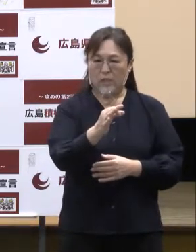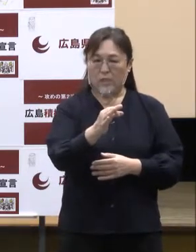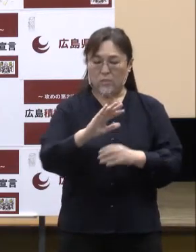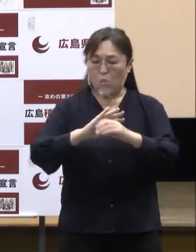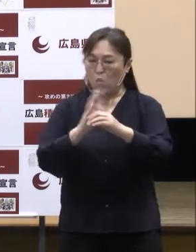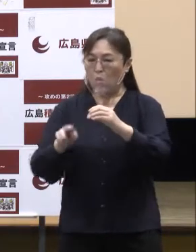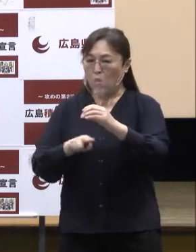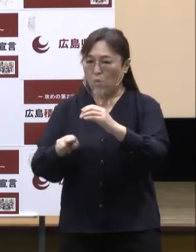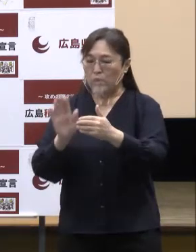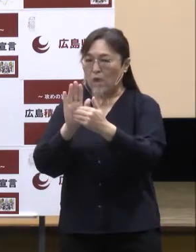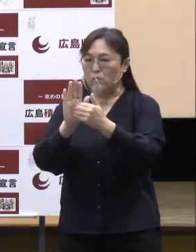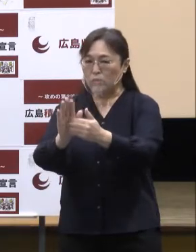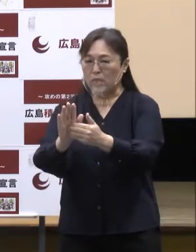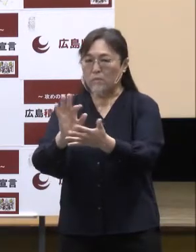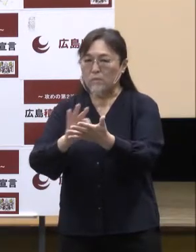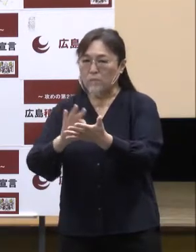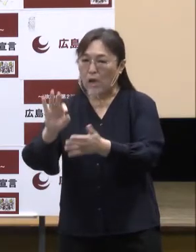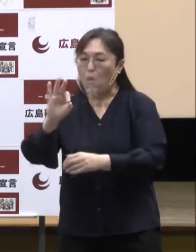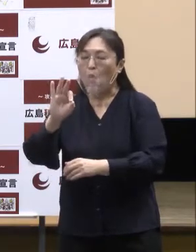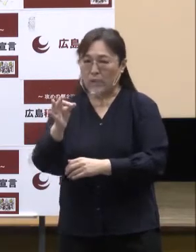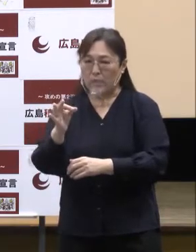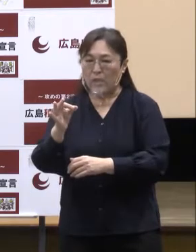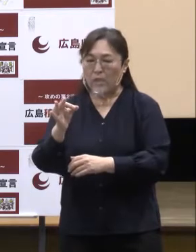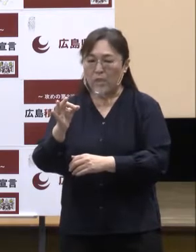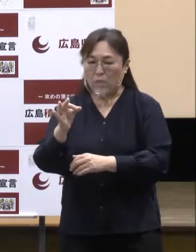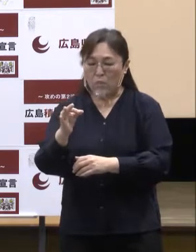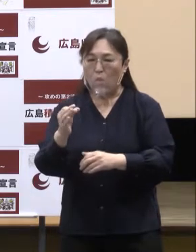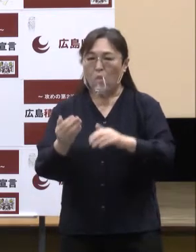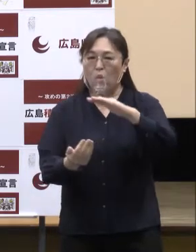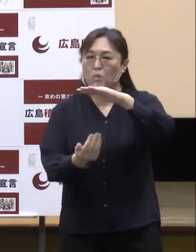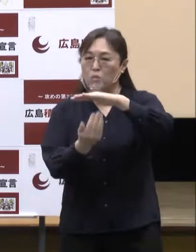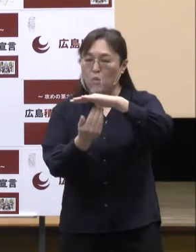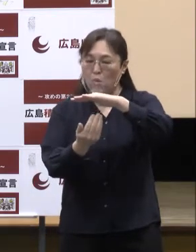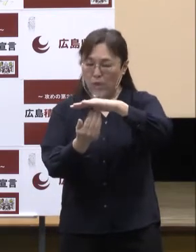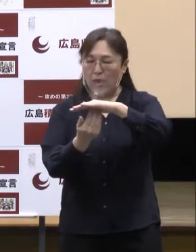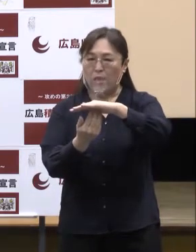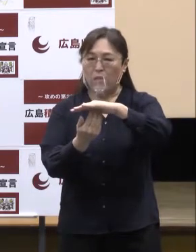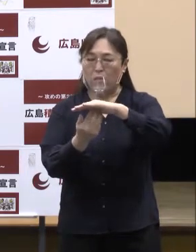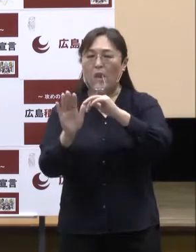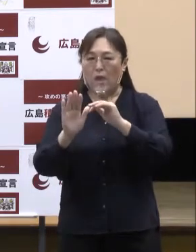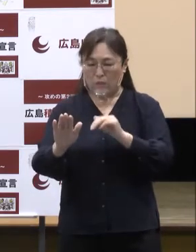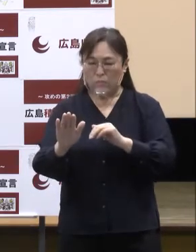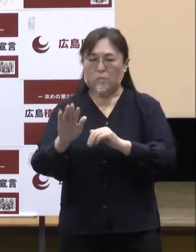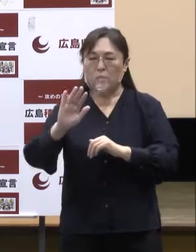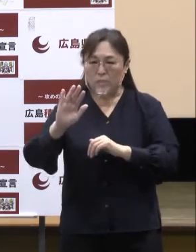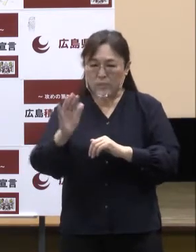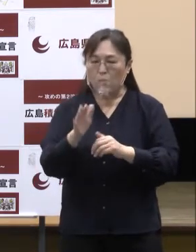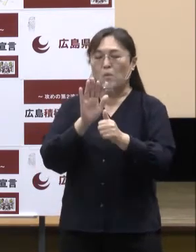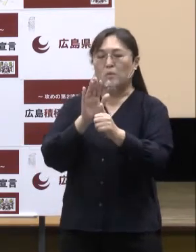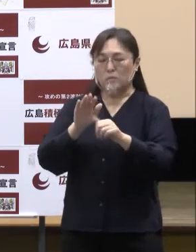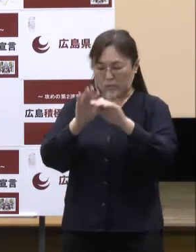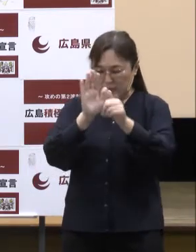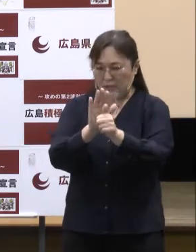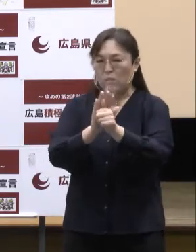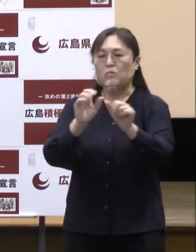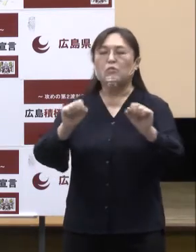ナ対策経費につきまして、上限額の範囲内で全額県が支援をするのでございます